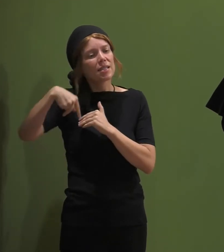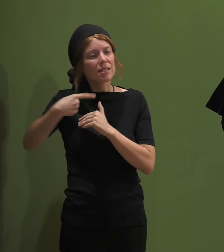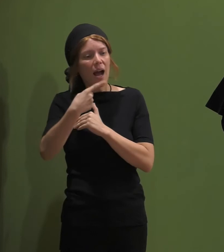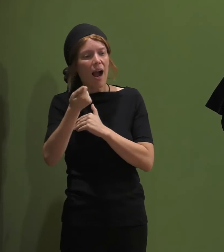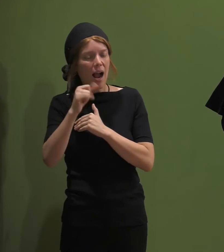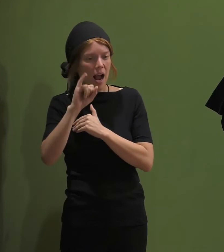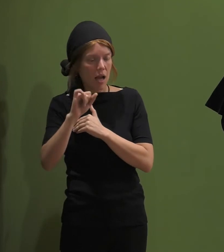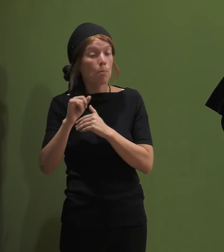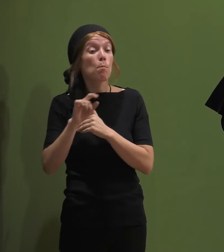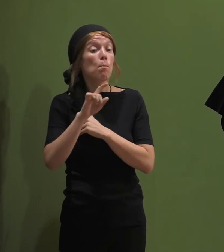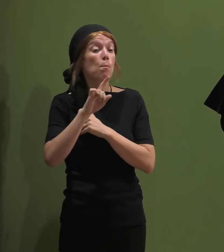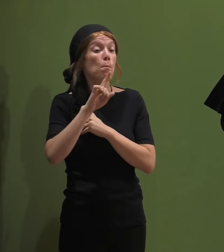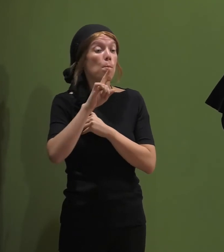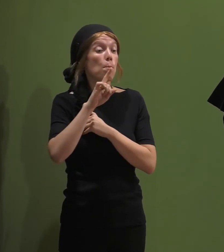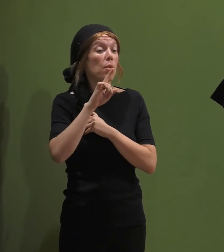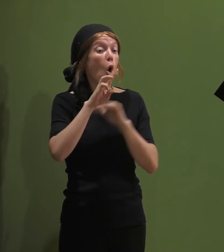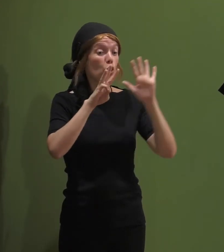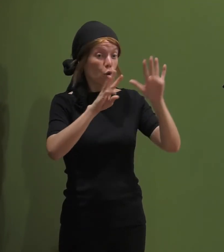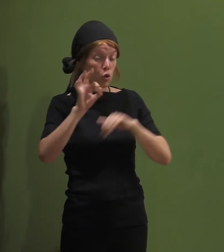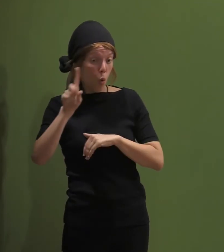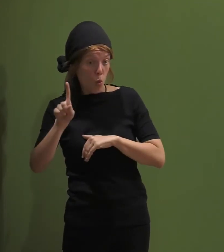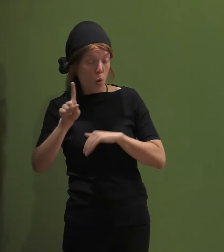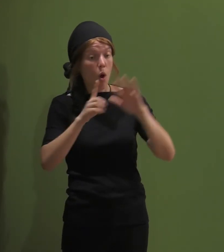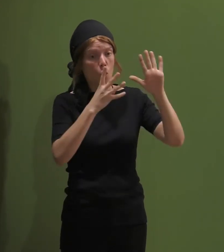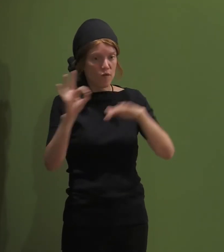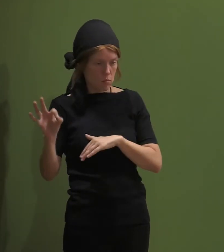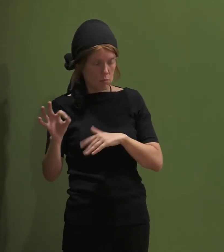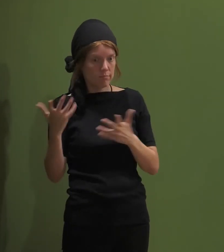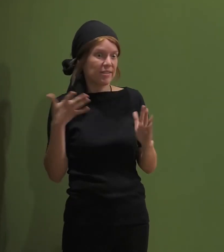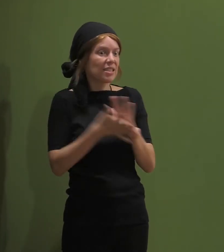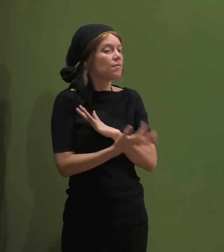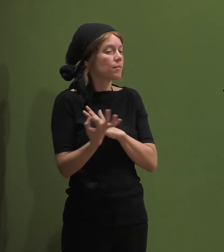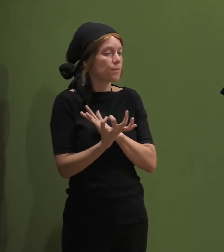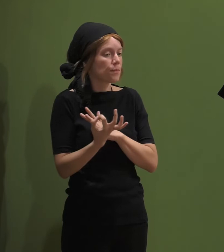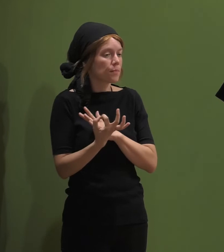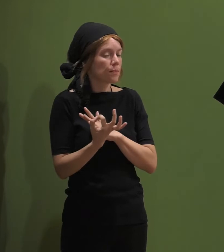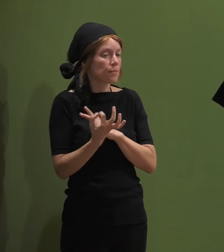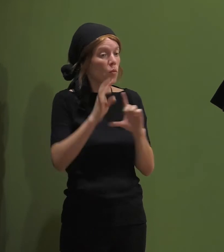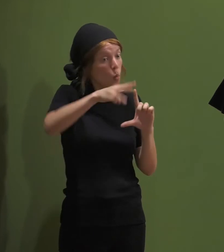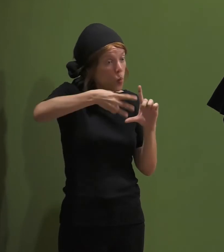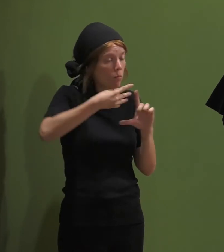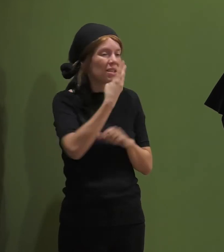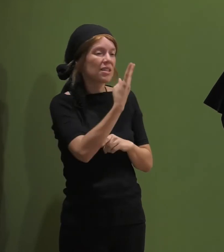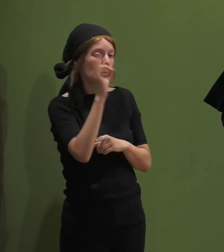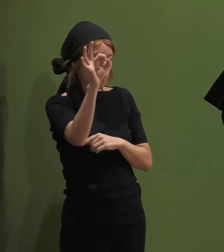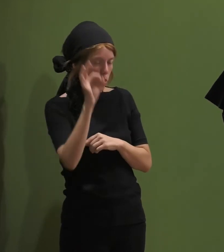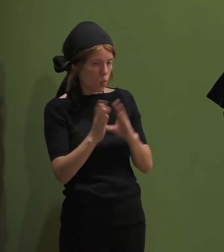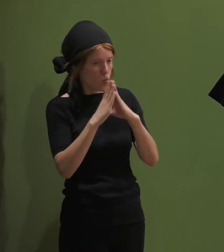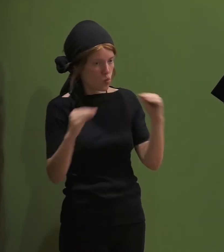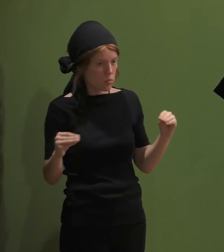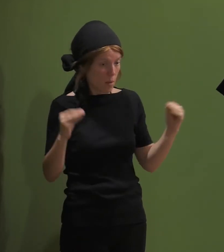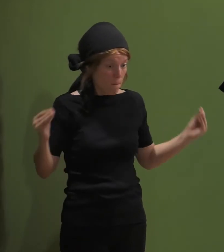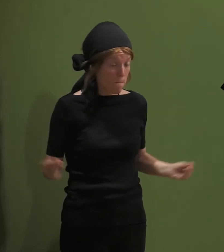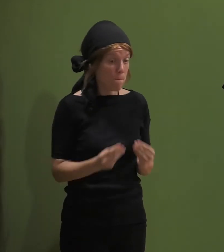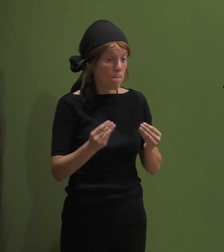la franja del 801 al 900, lo que significa, en términos reales, que la UE está entre el 3% de las universidades